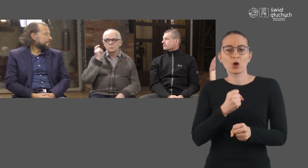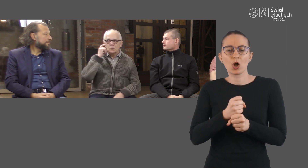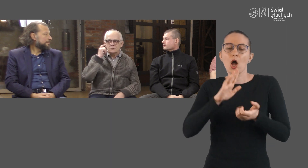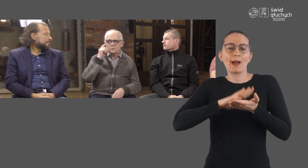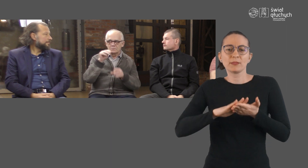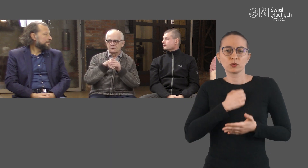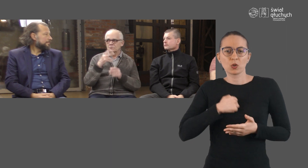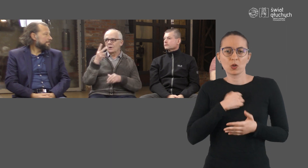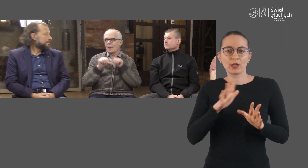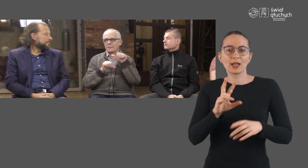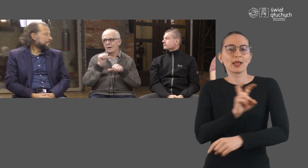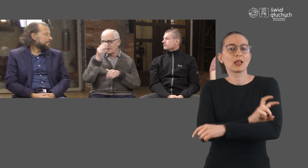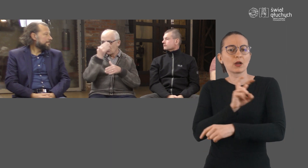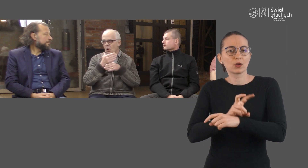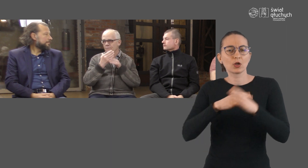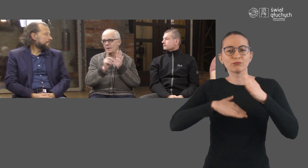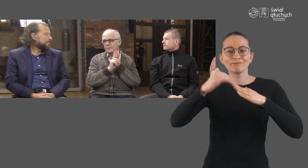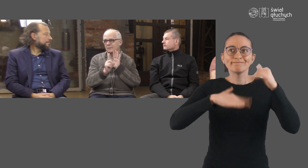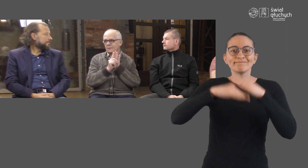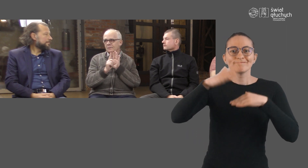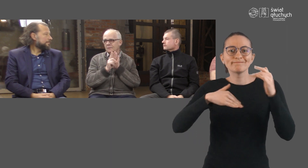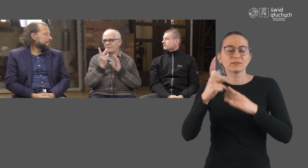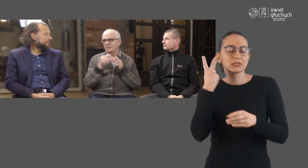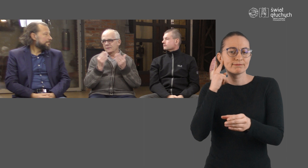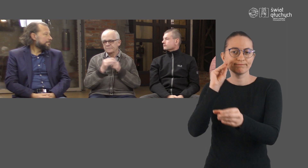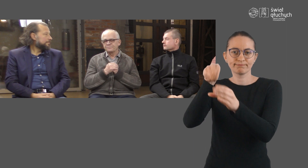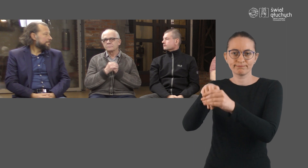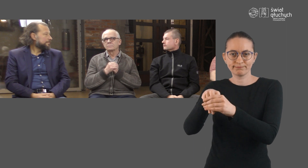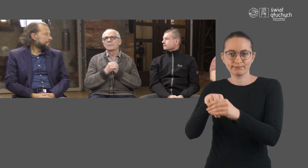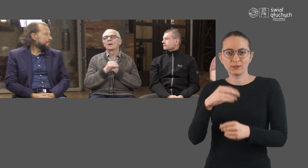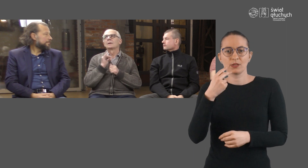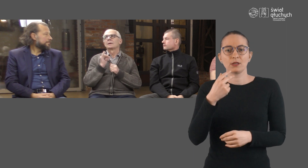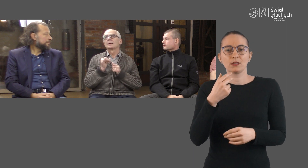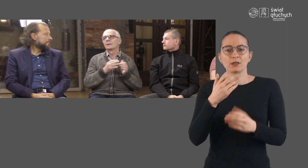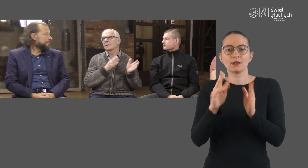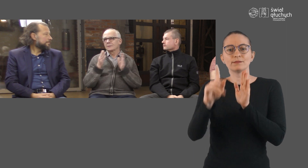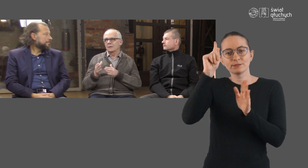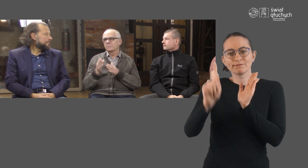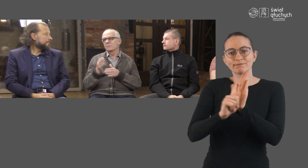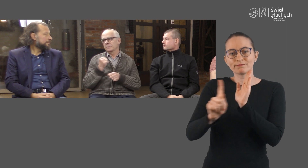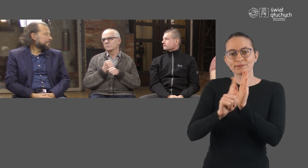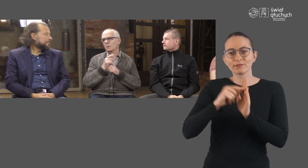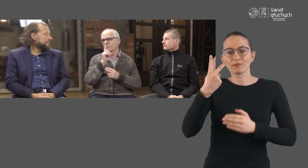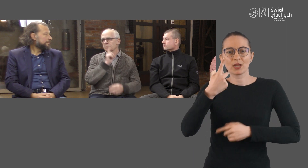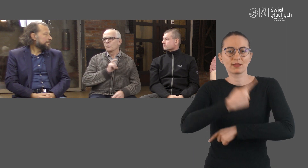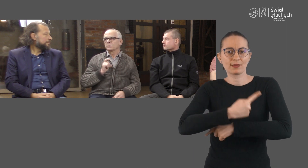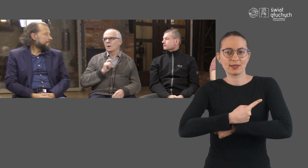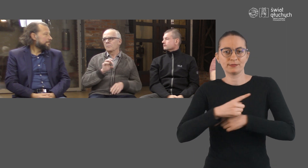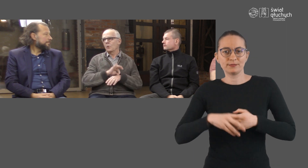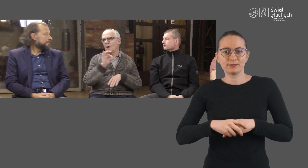potem byłem w technikum budowlanym dla osób słyszących, chodziłem do szkoły wieczorowej przez 3 lata i